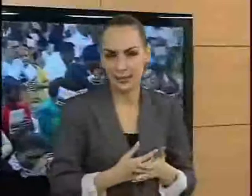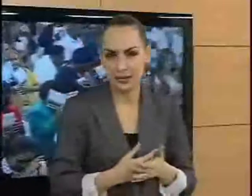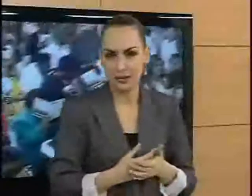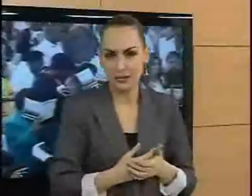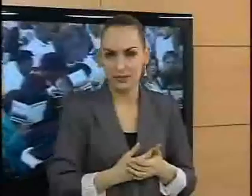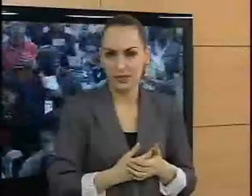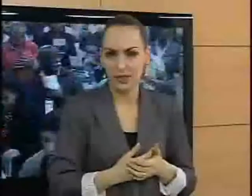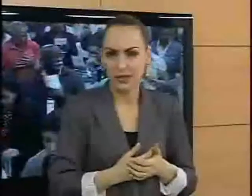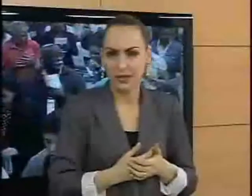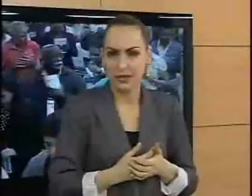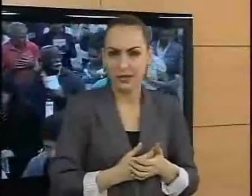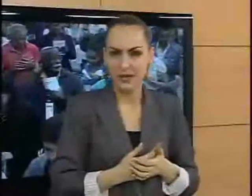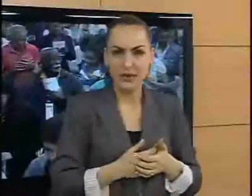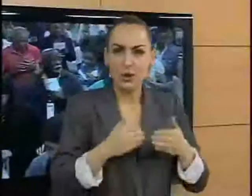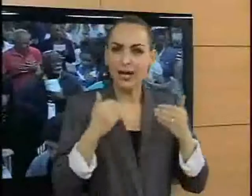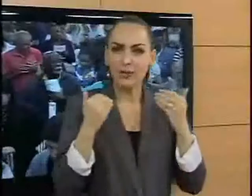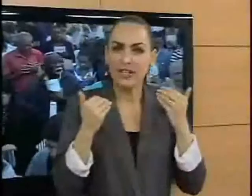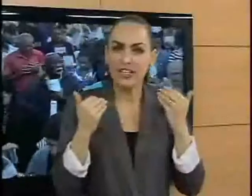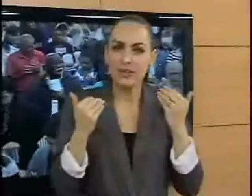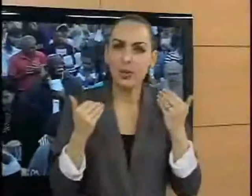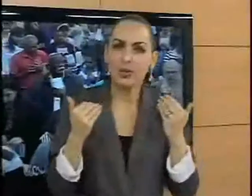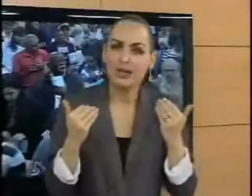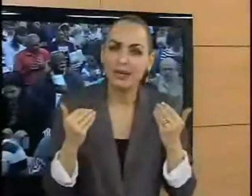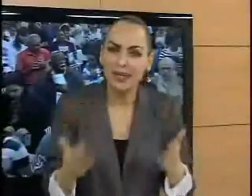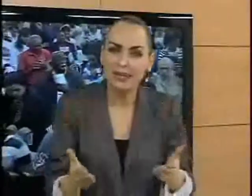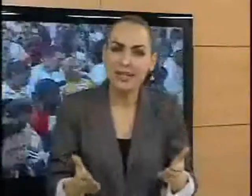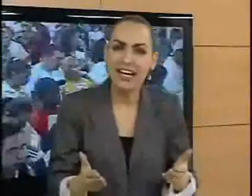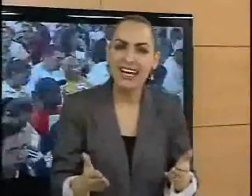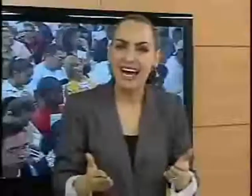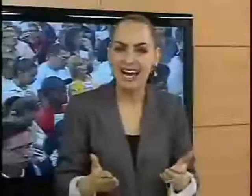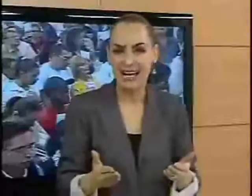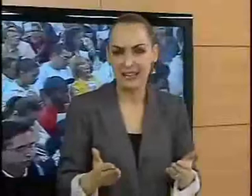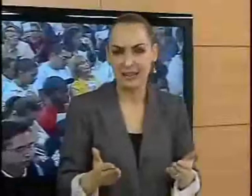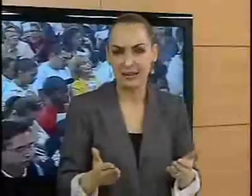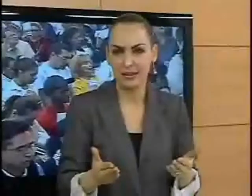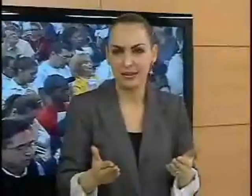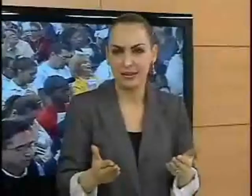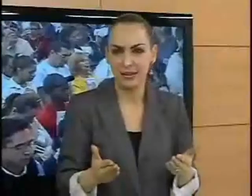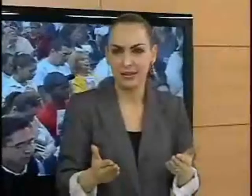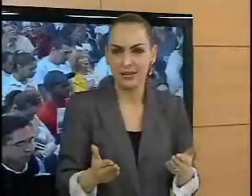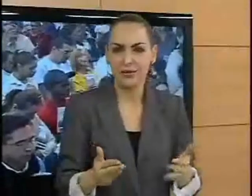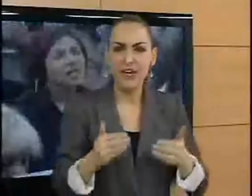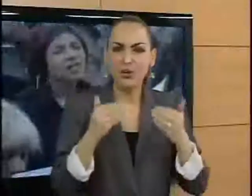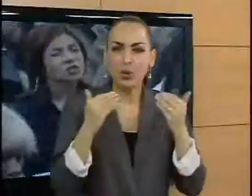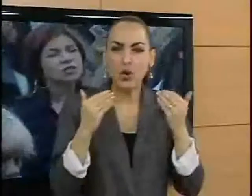tolices, têm tomado uma direção completamente errada, feito